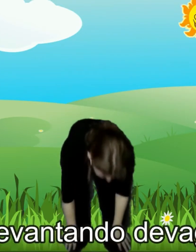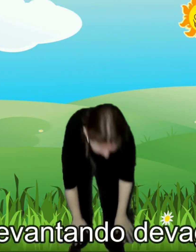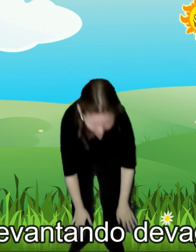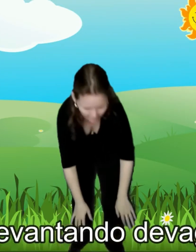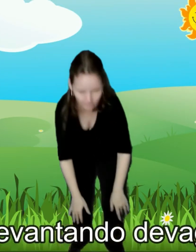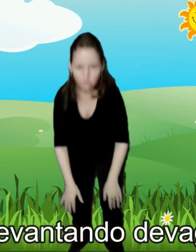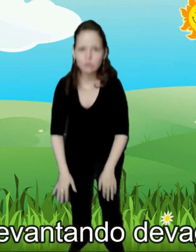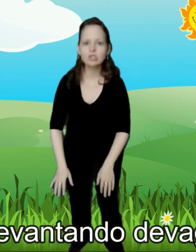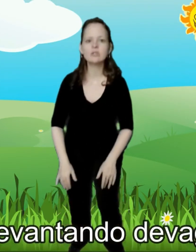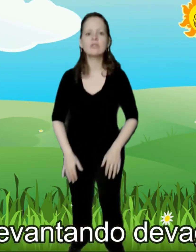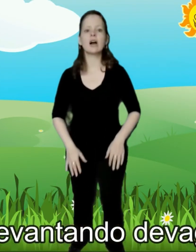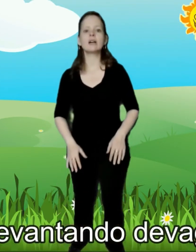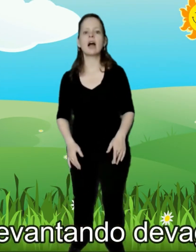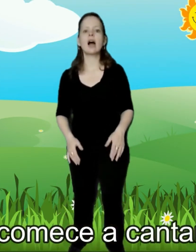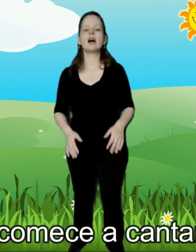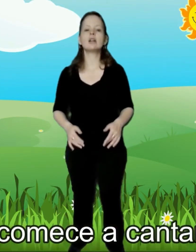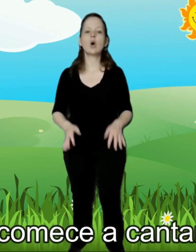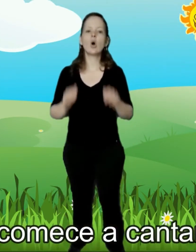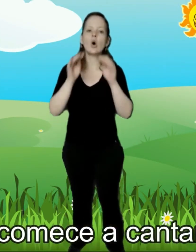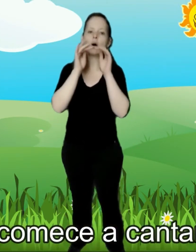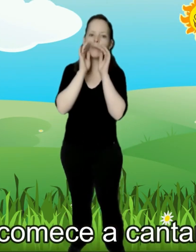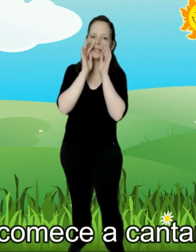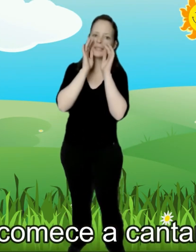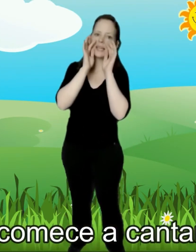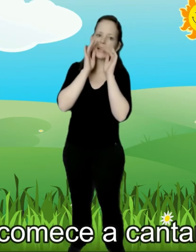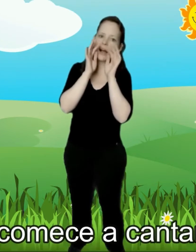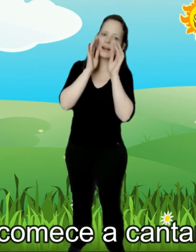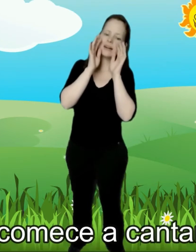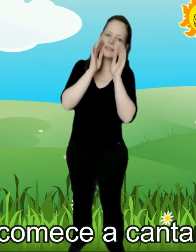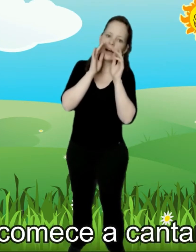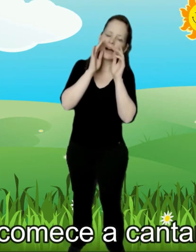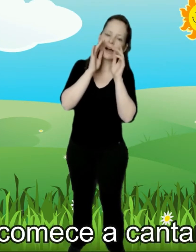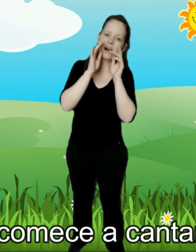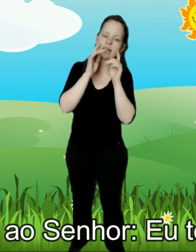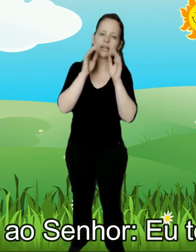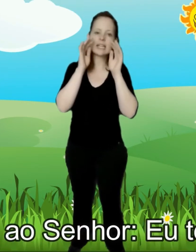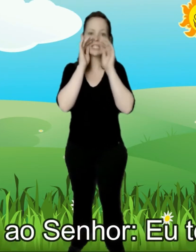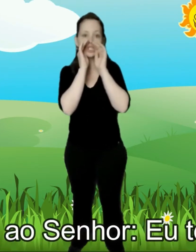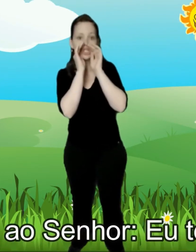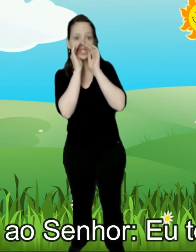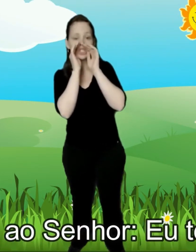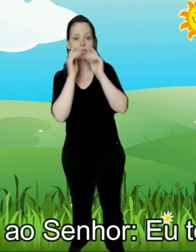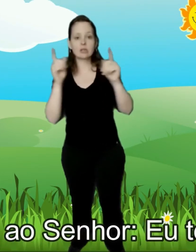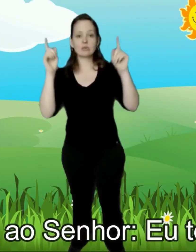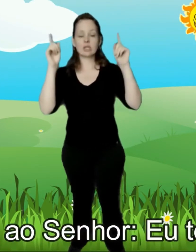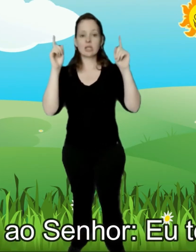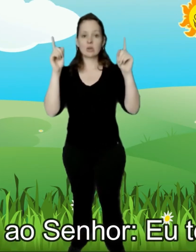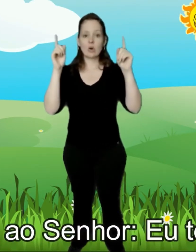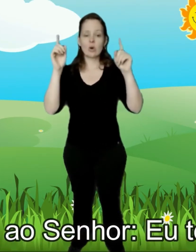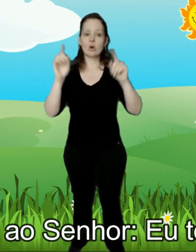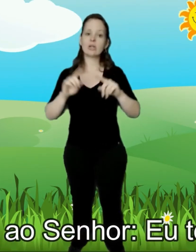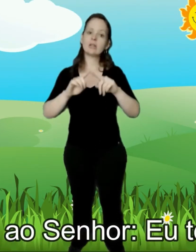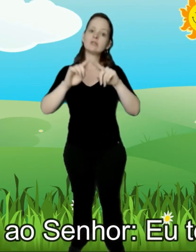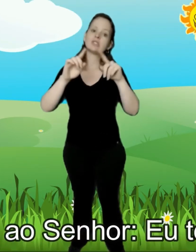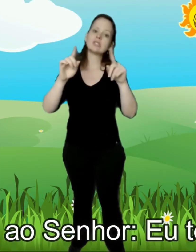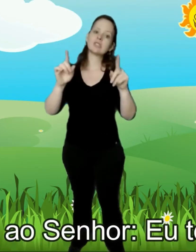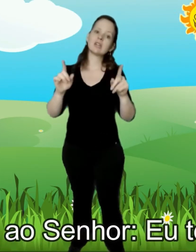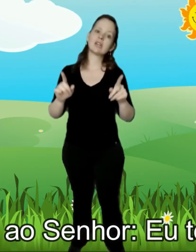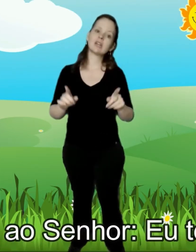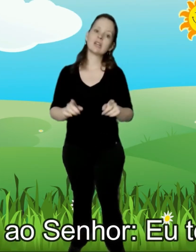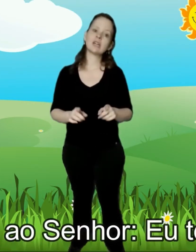pés, e levantando devagar, comece a cantar e diga ao Senhor: